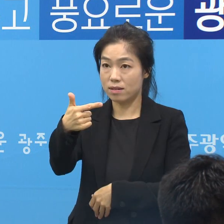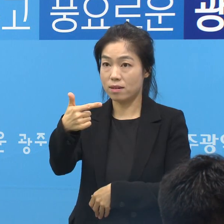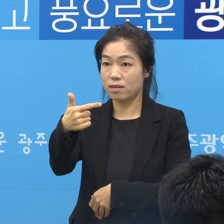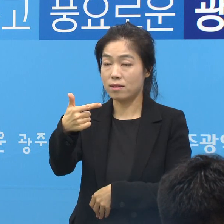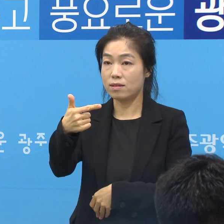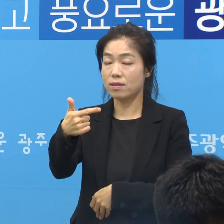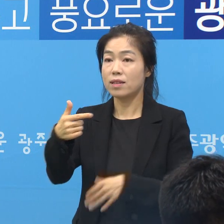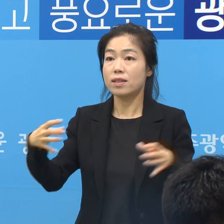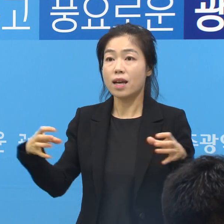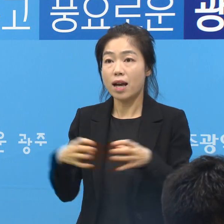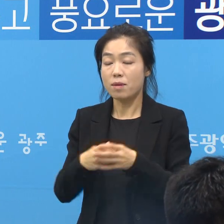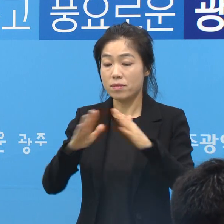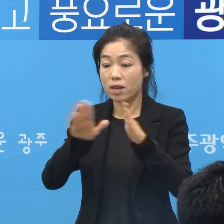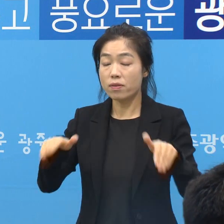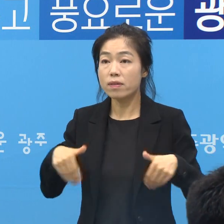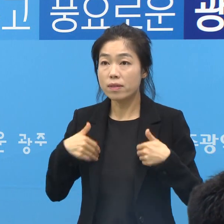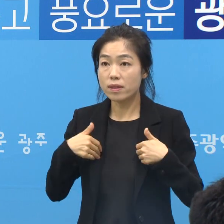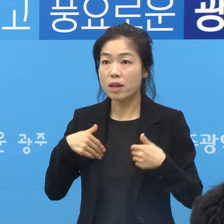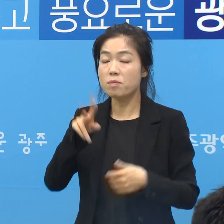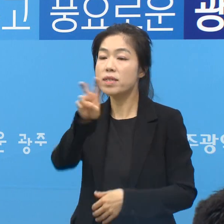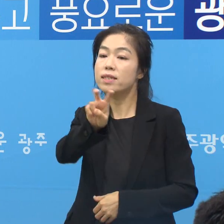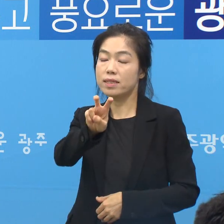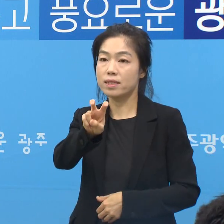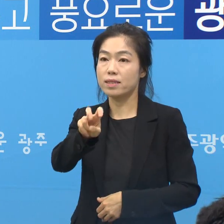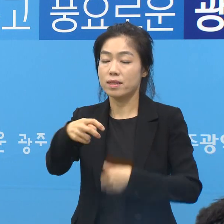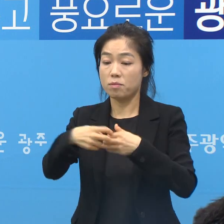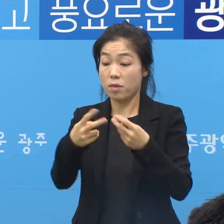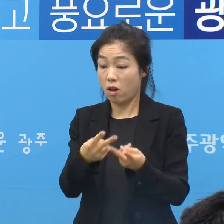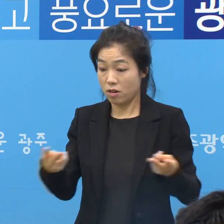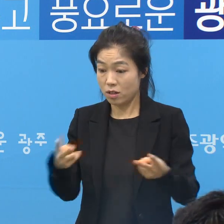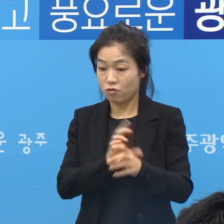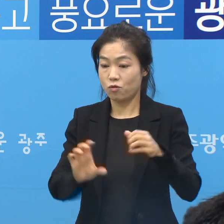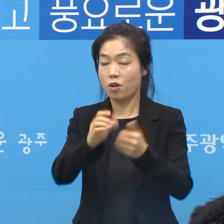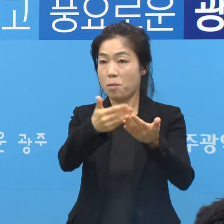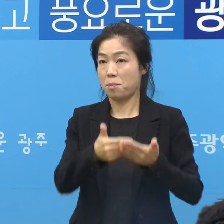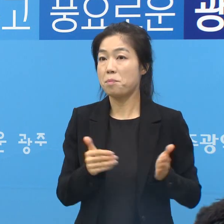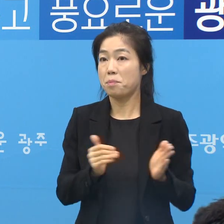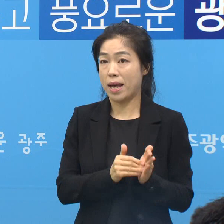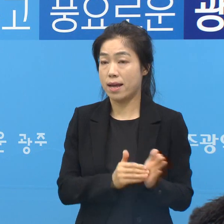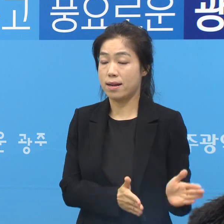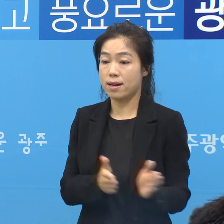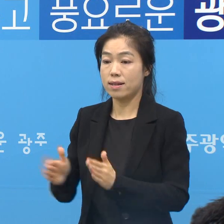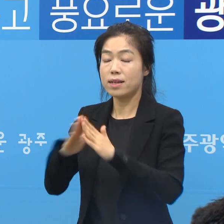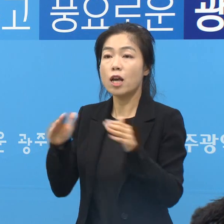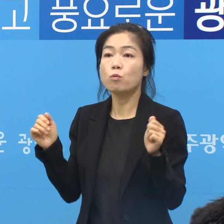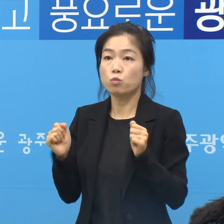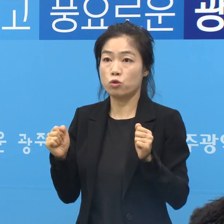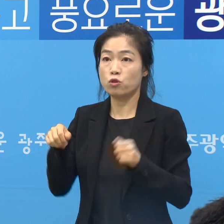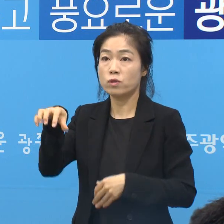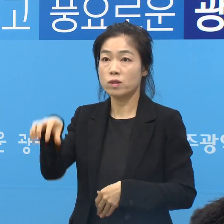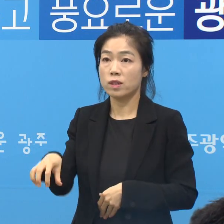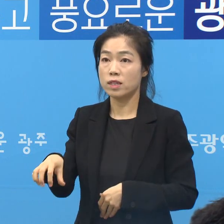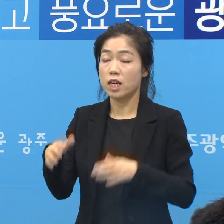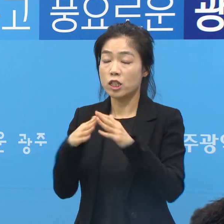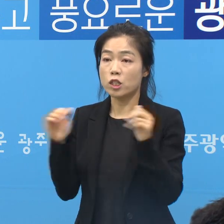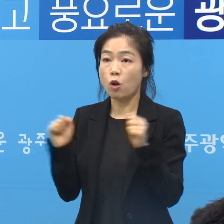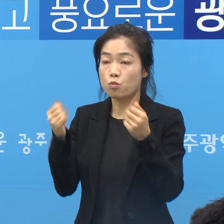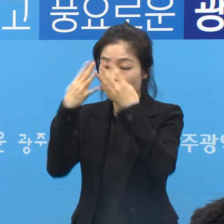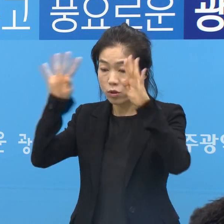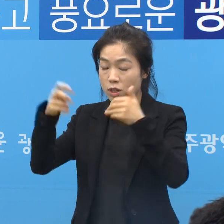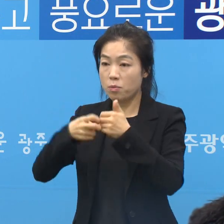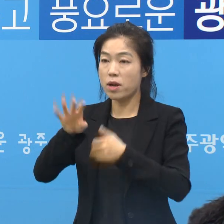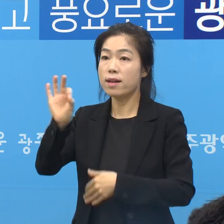6병상, 해서 전라남도에서 20병상을 추가로 제공해 주시고 전라북도의 경우에는